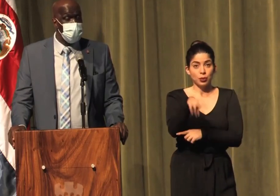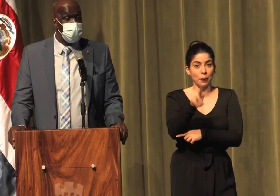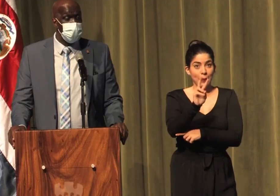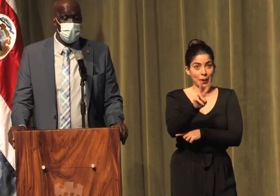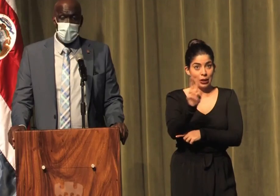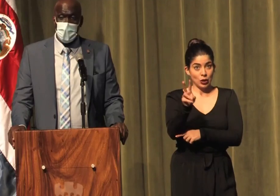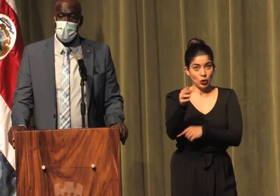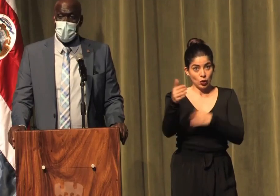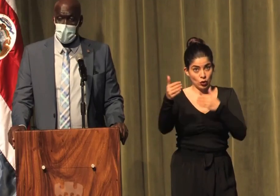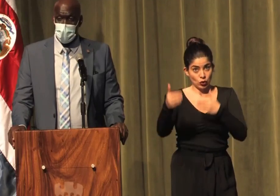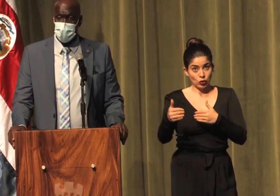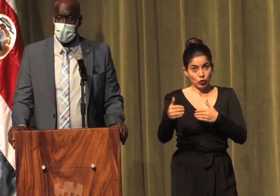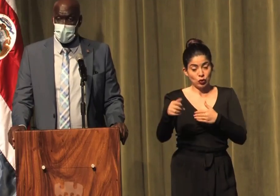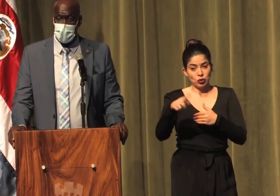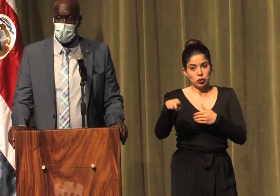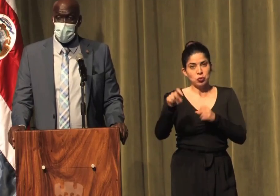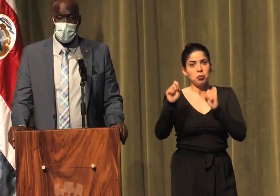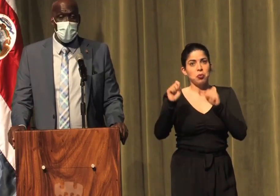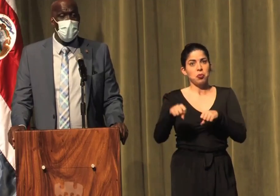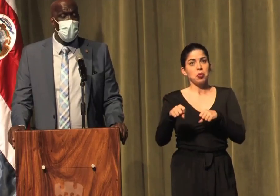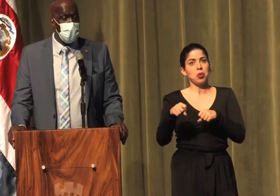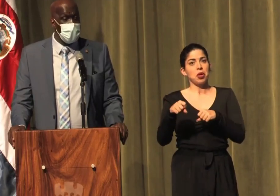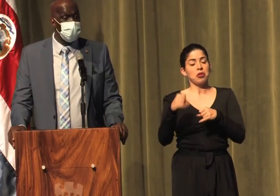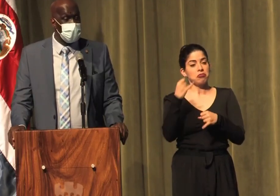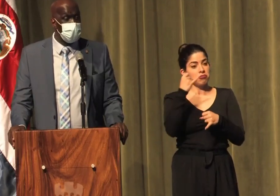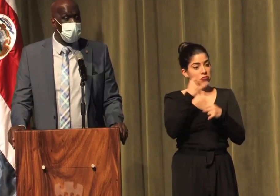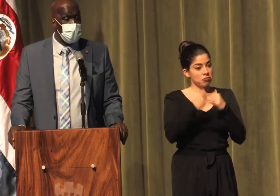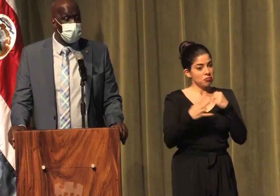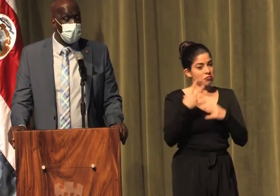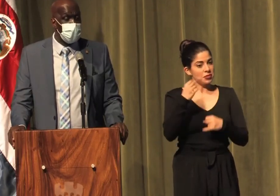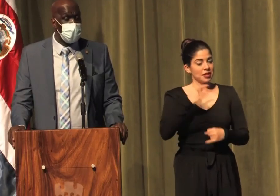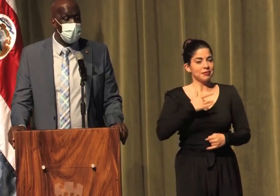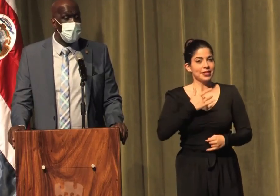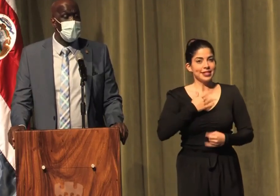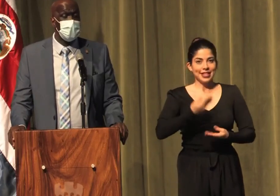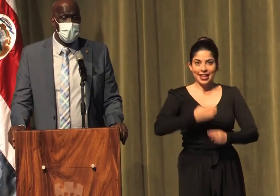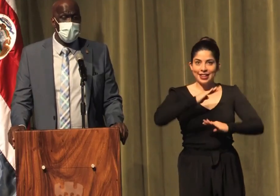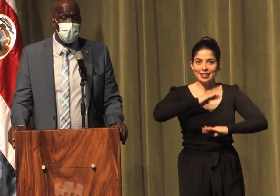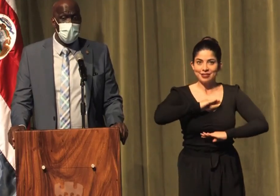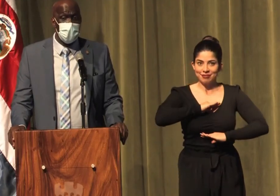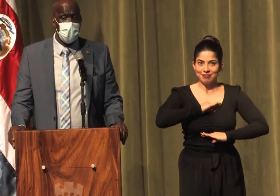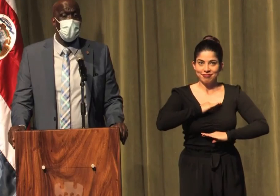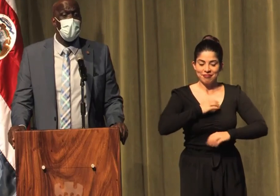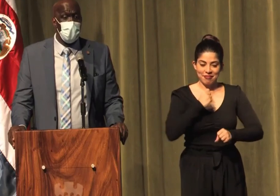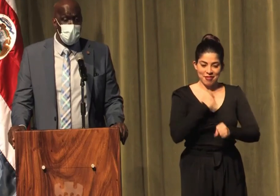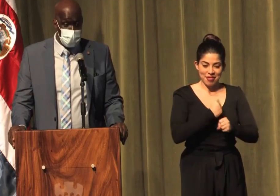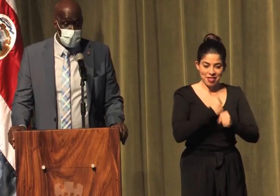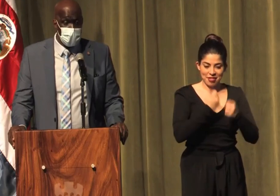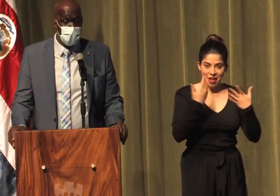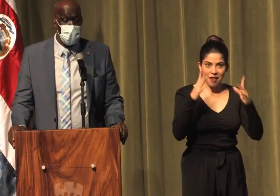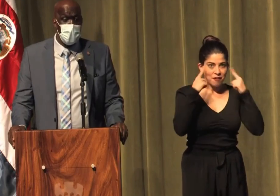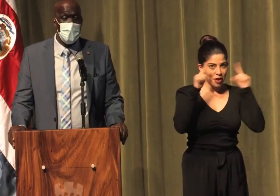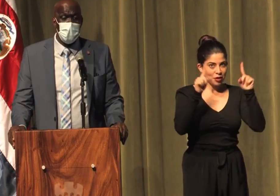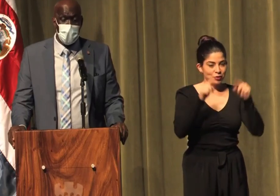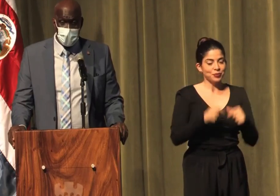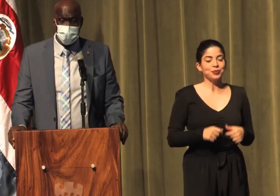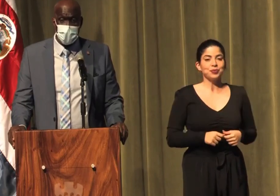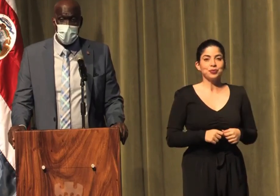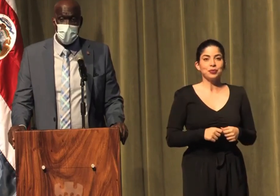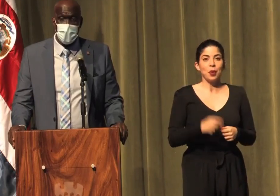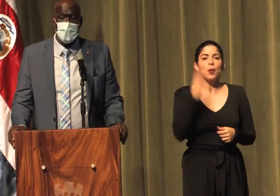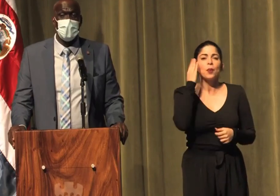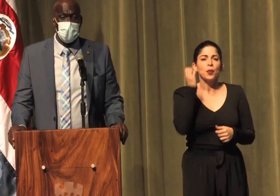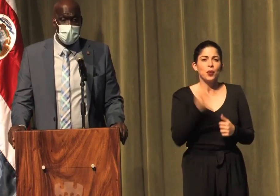2022 podamos salir con la satisfacción del deber cumplido por